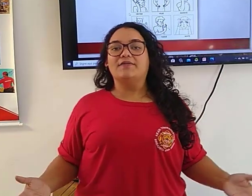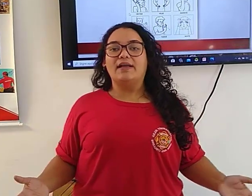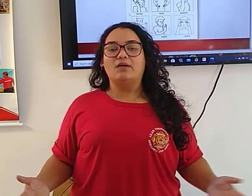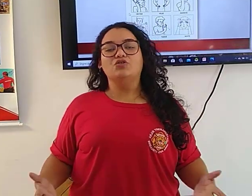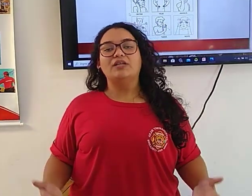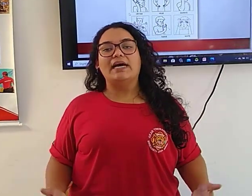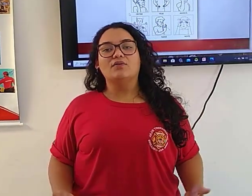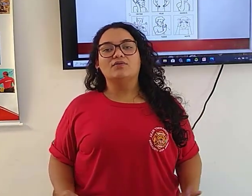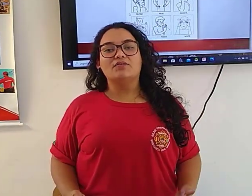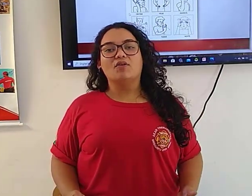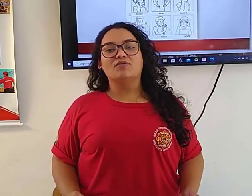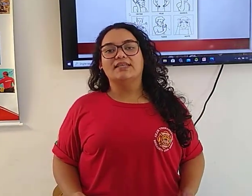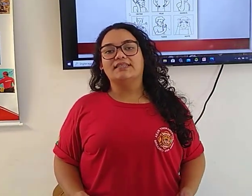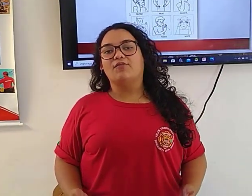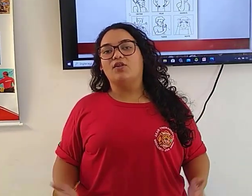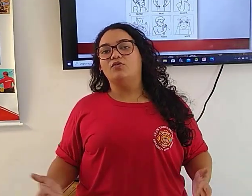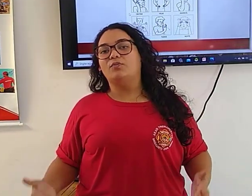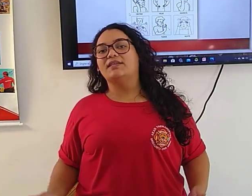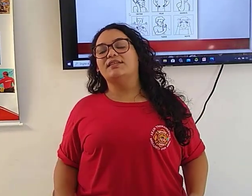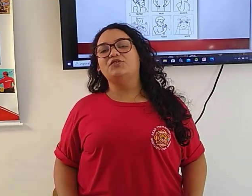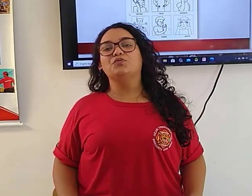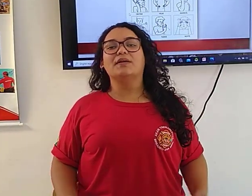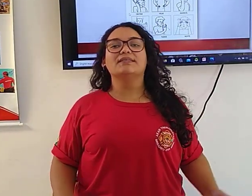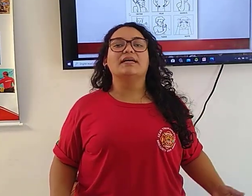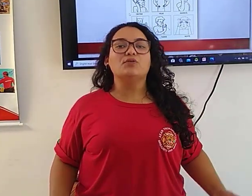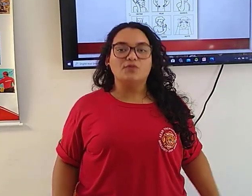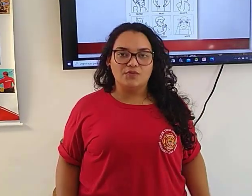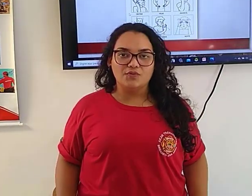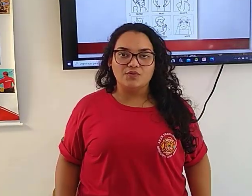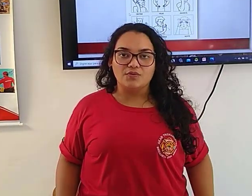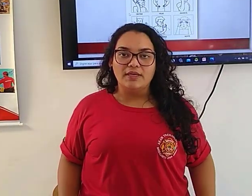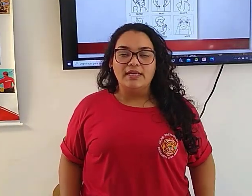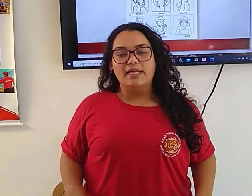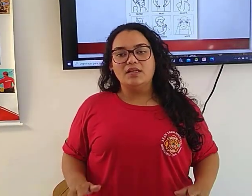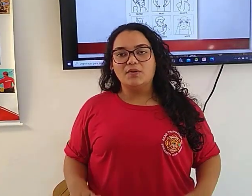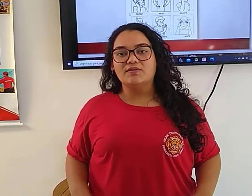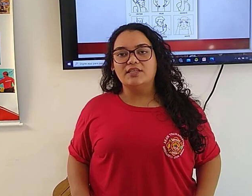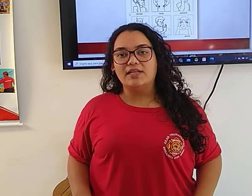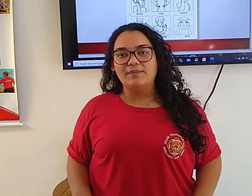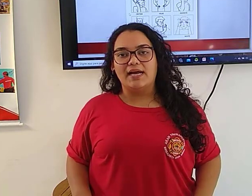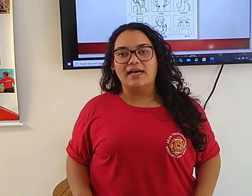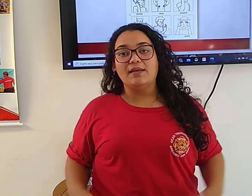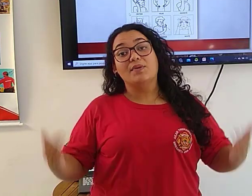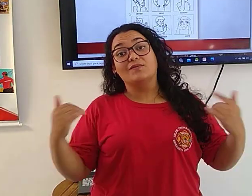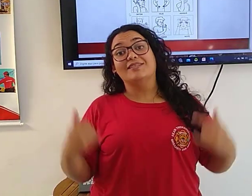falar um diálogo, sendo que eu não sei se está falando no presente, no passado ou no futuro? Então, para vocês lembrarem, para vocês não